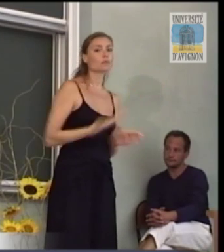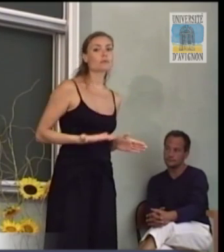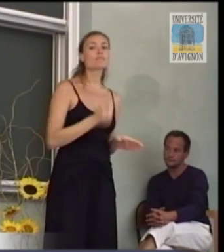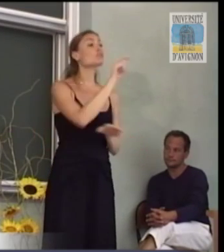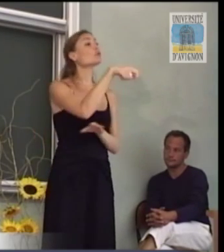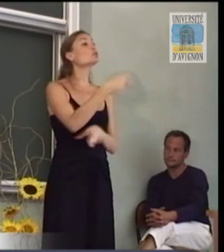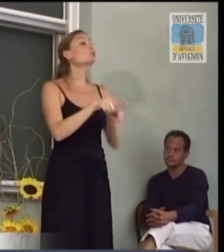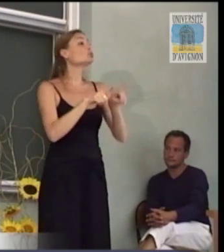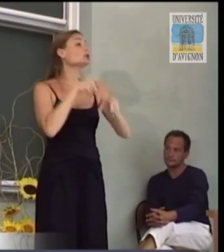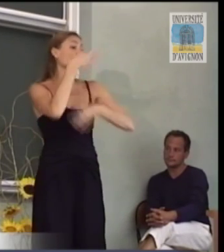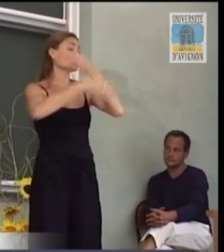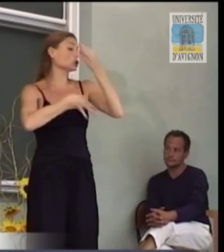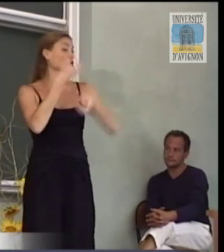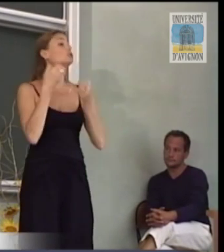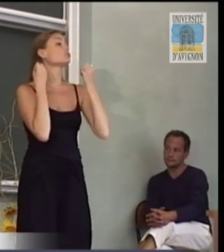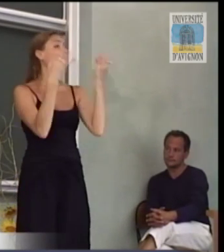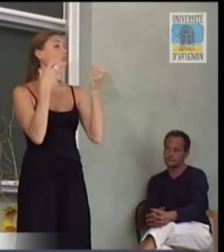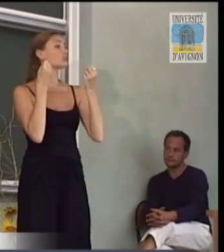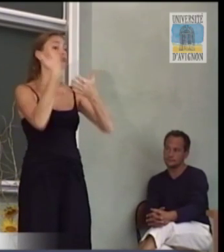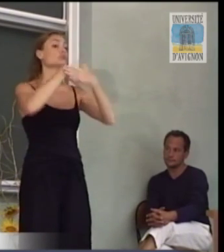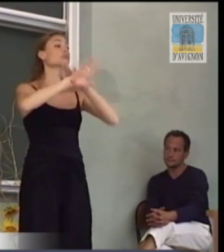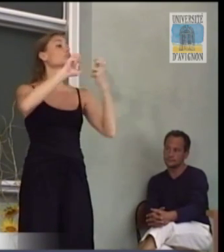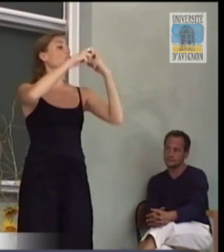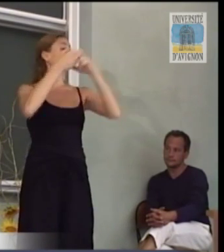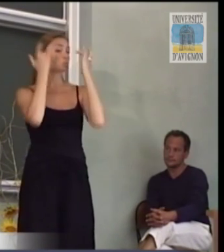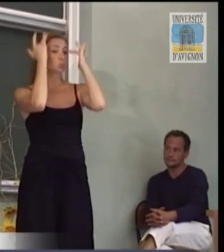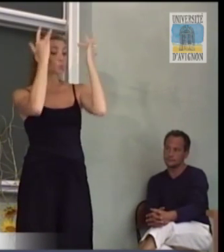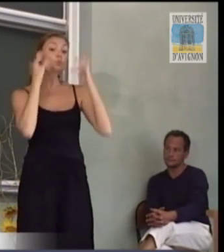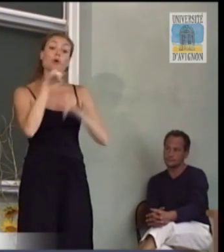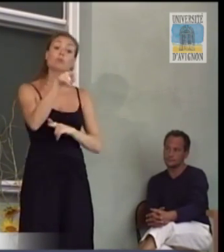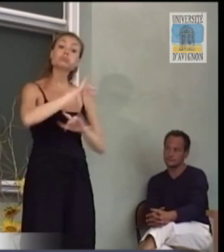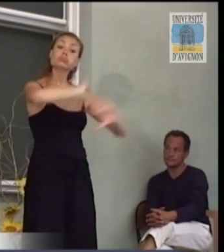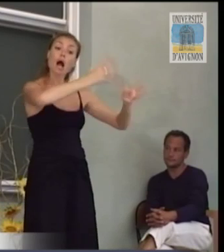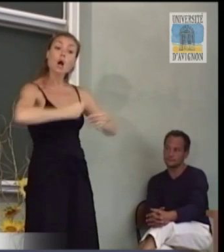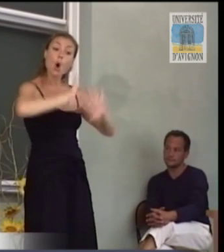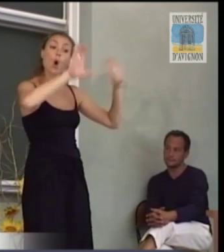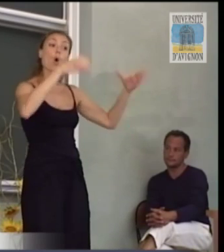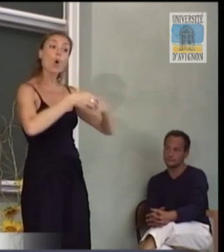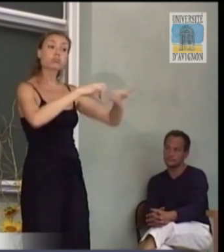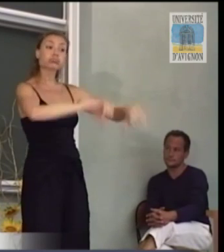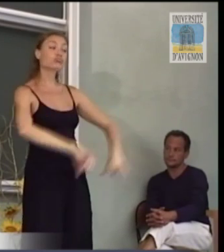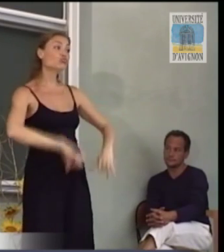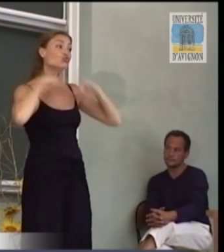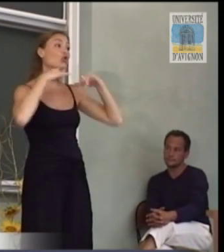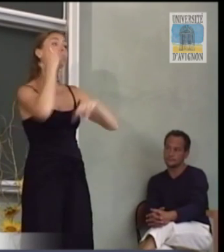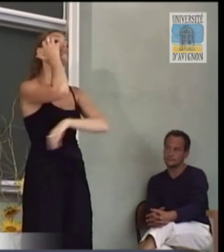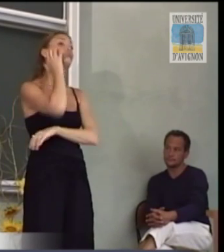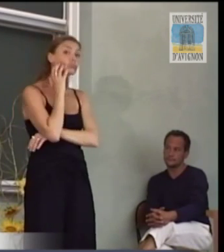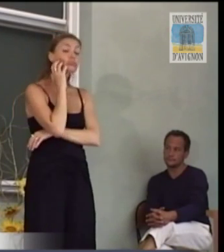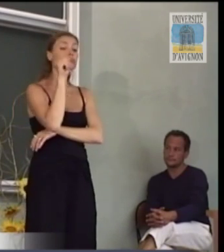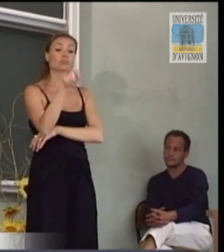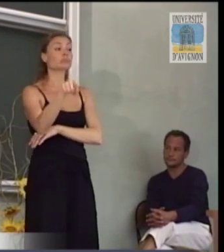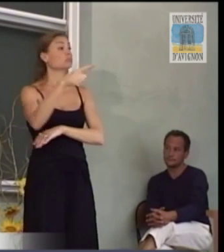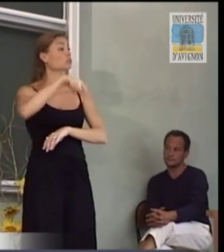dis souvent aux structures culturelles, combien de fois ils ont reçu des groupes de jeunes spectateurs, d'adolescents,